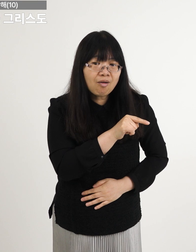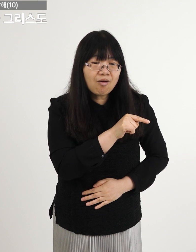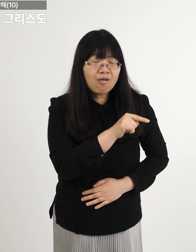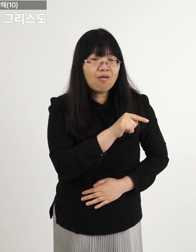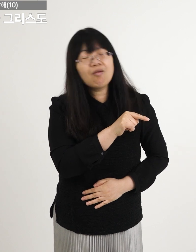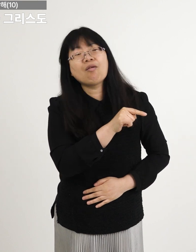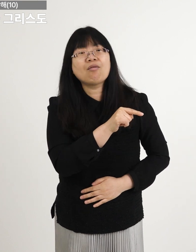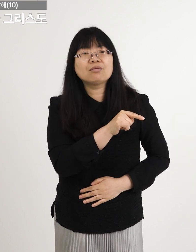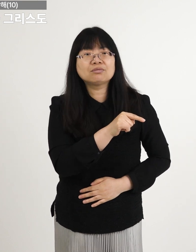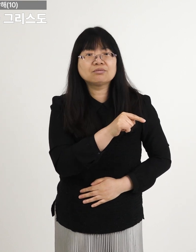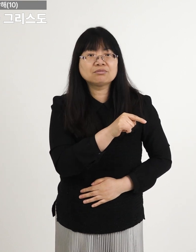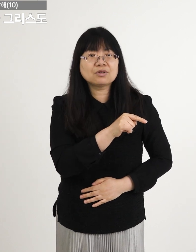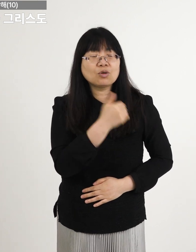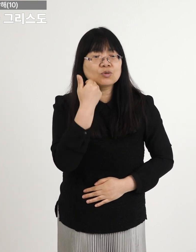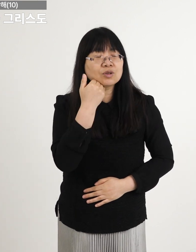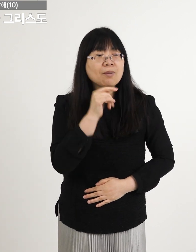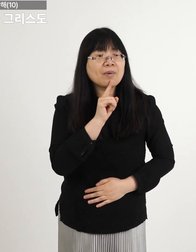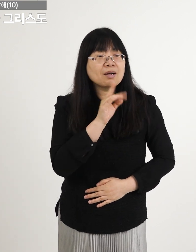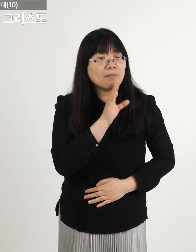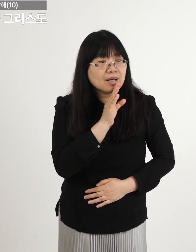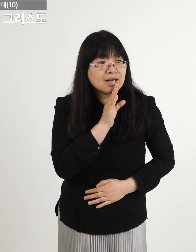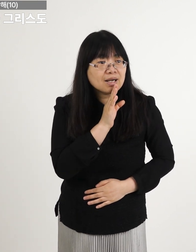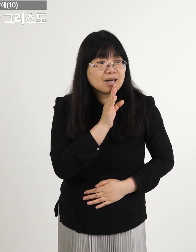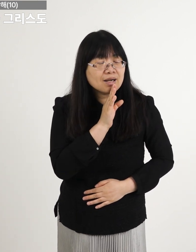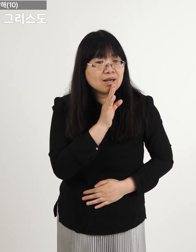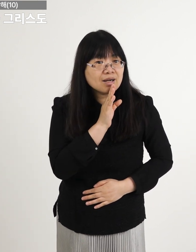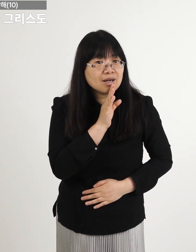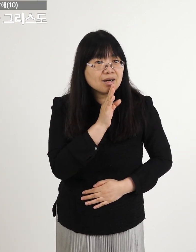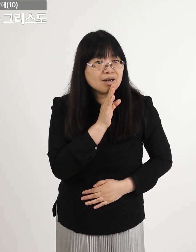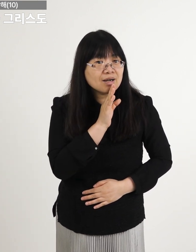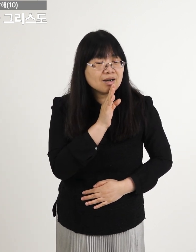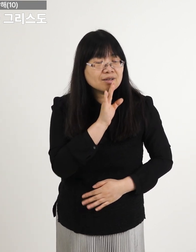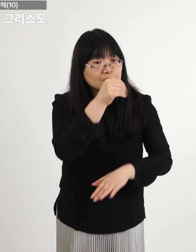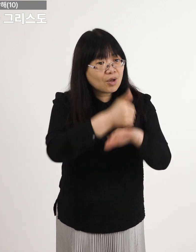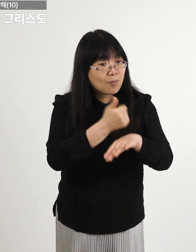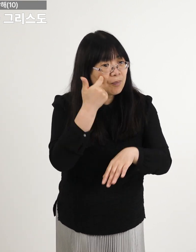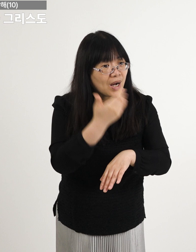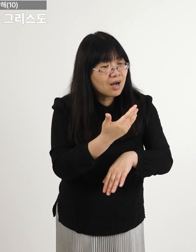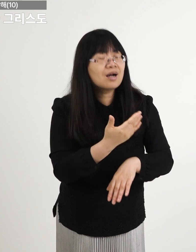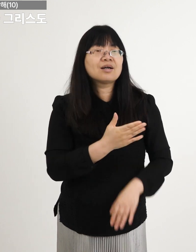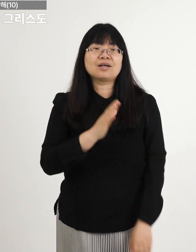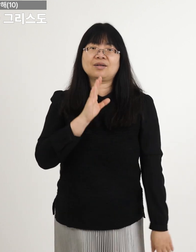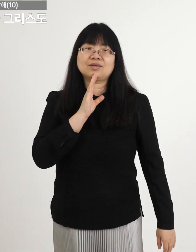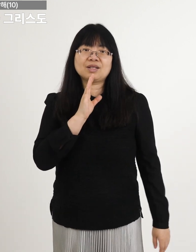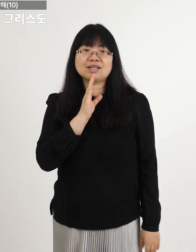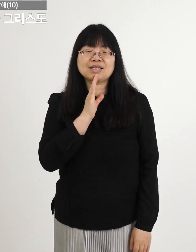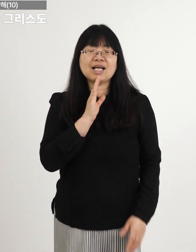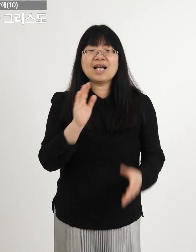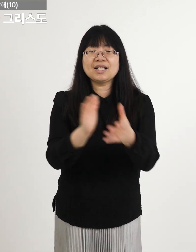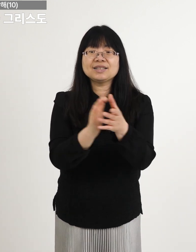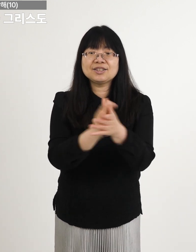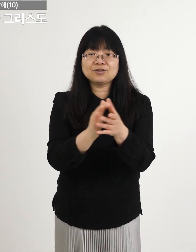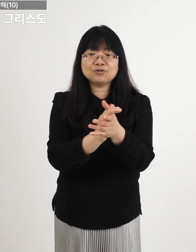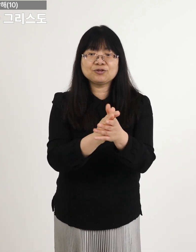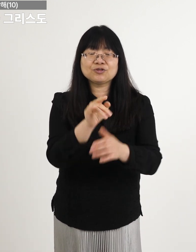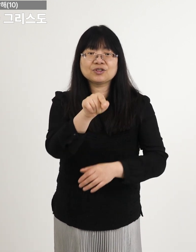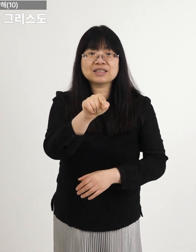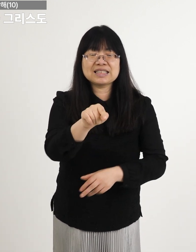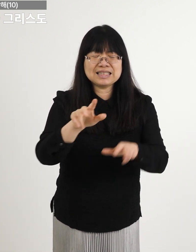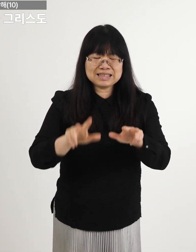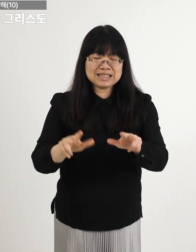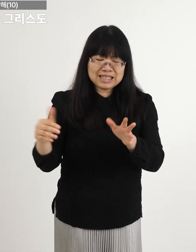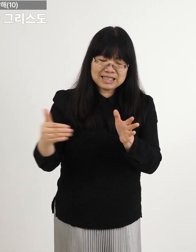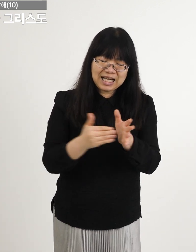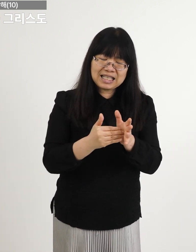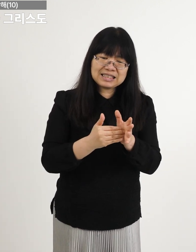누구 말이 맞다는 판정이 되는 겁니까? 옳지. 친구들의